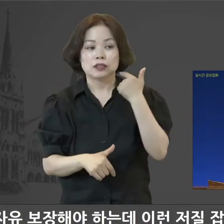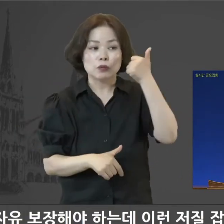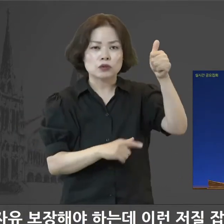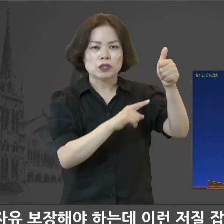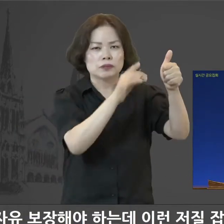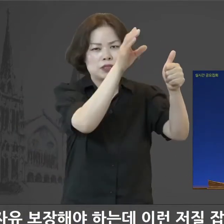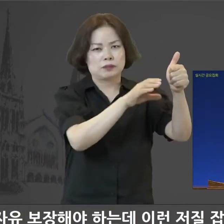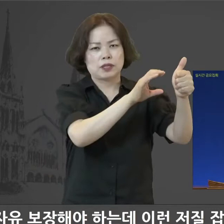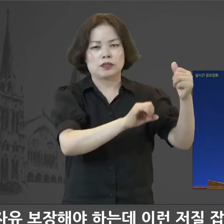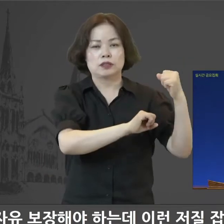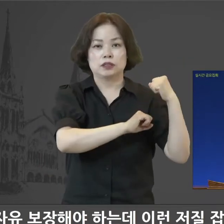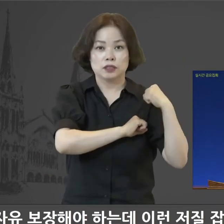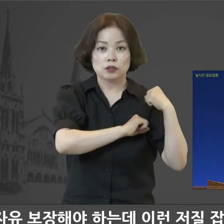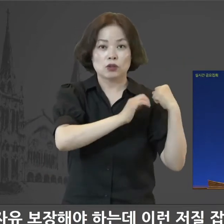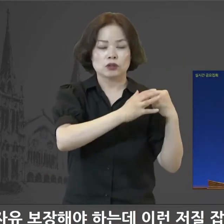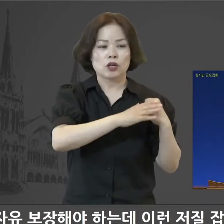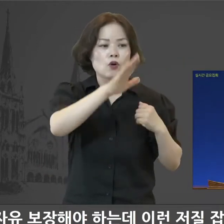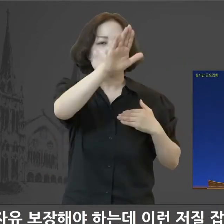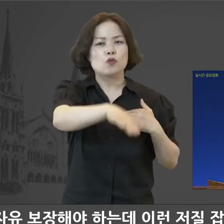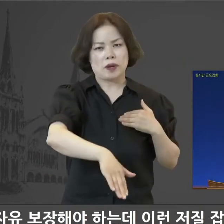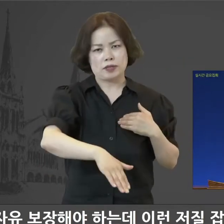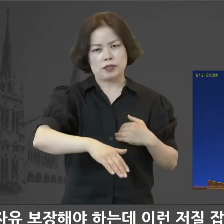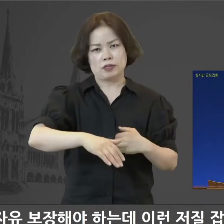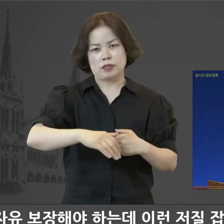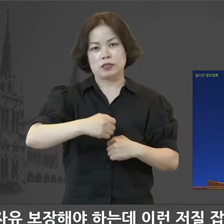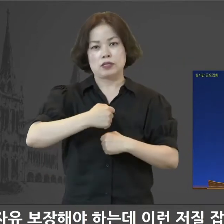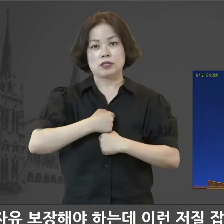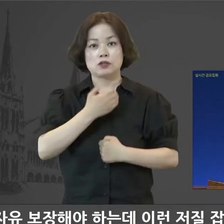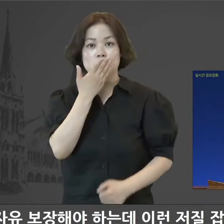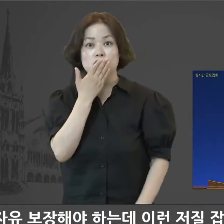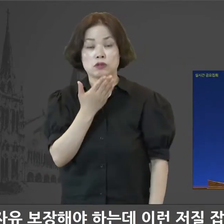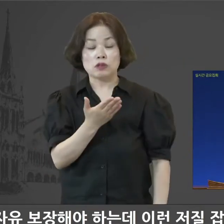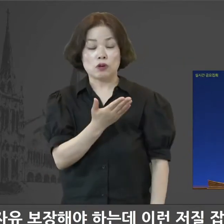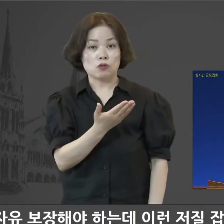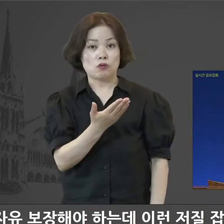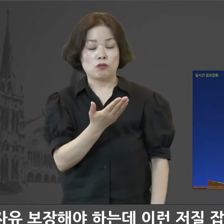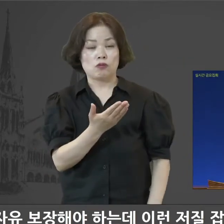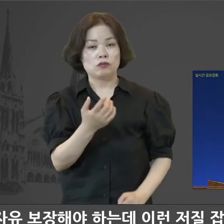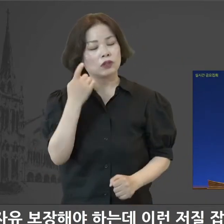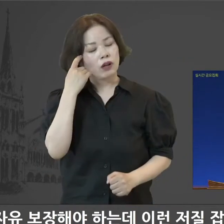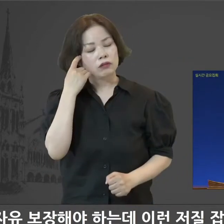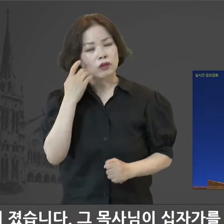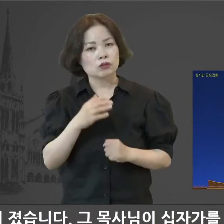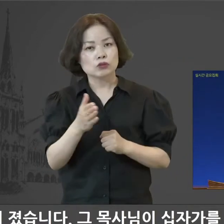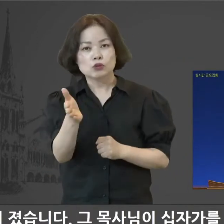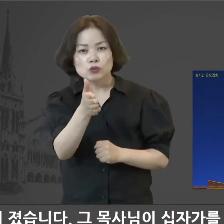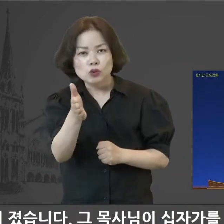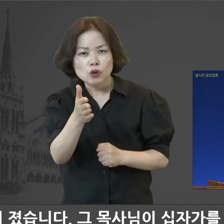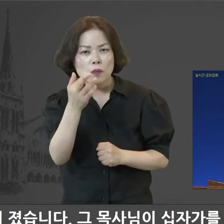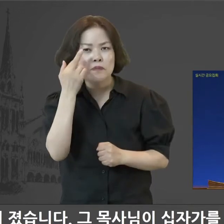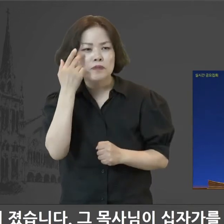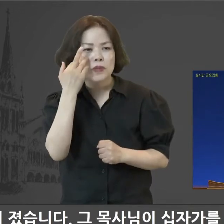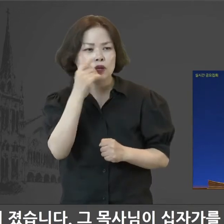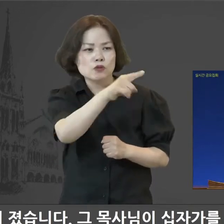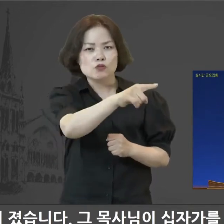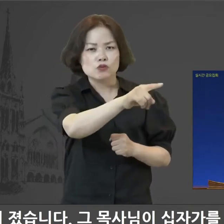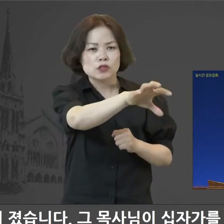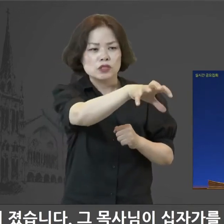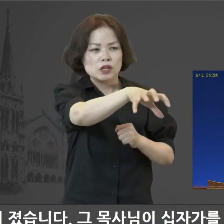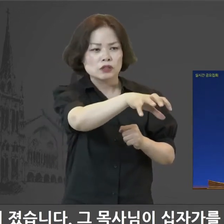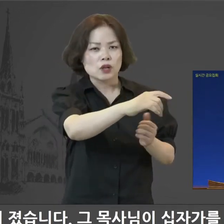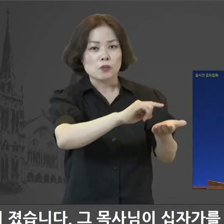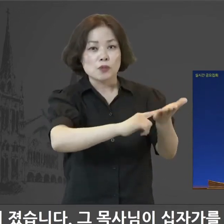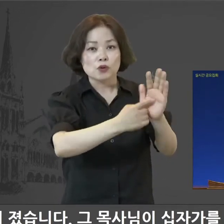십자가를 지심으로 후배들을 지켰다 이렇게 표현합니다. 그러니까 그 정도로 미국 연방 대법원이